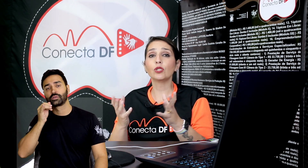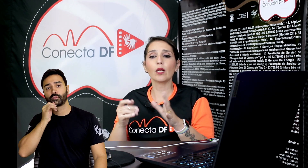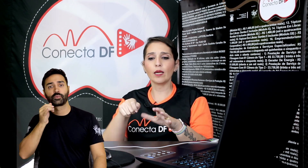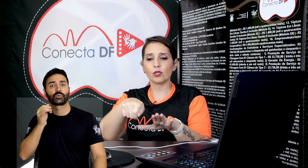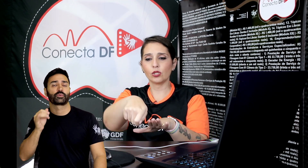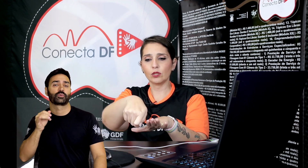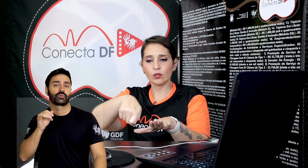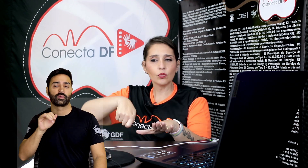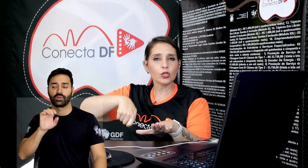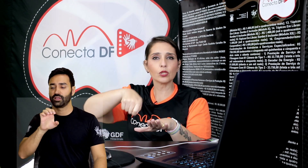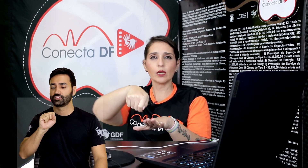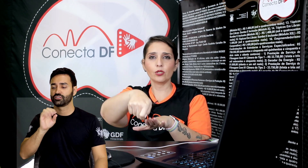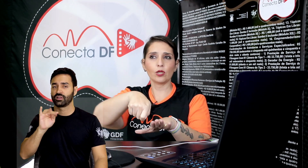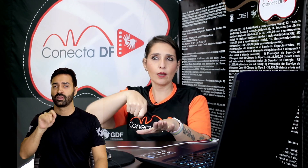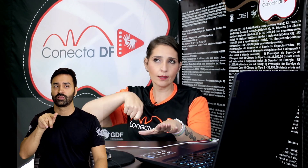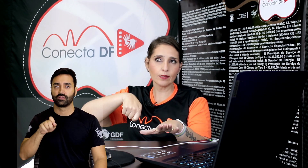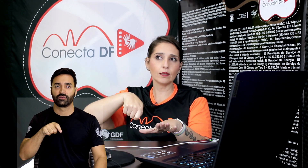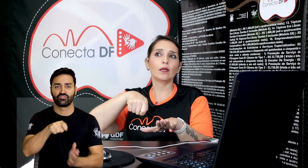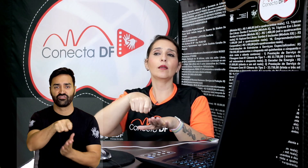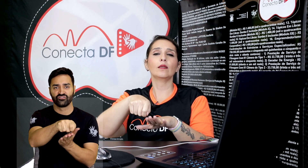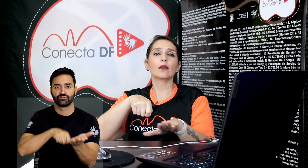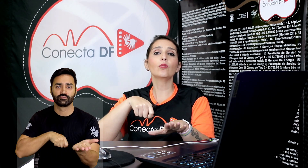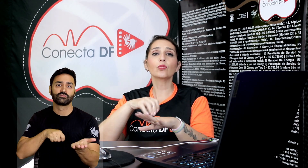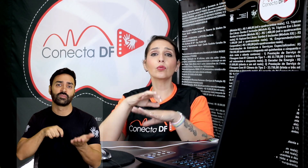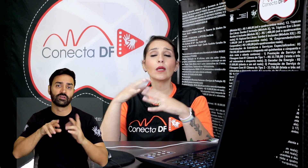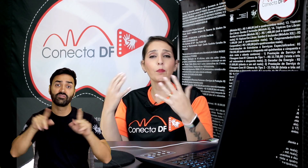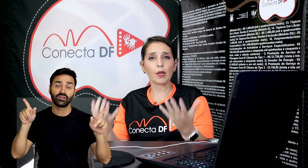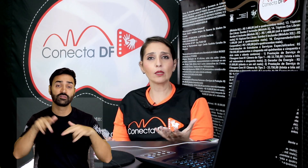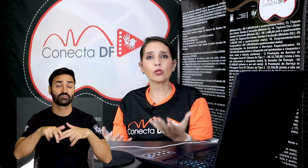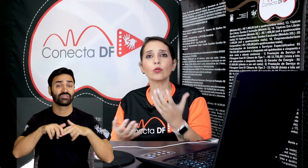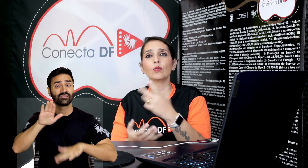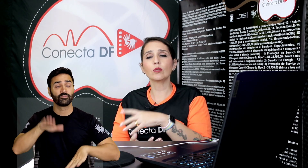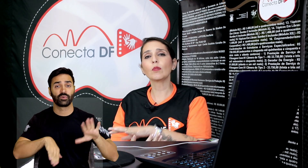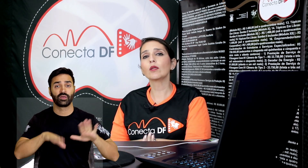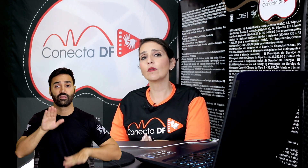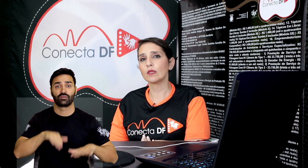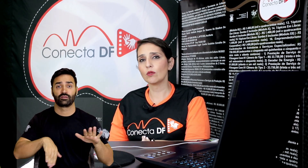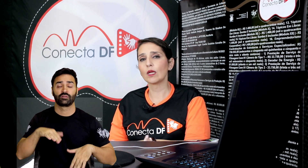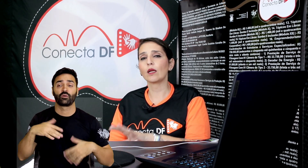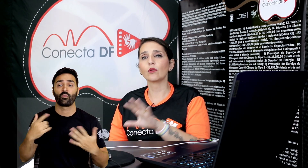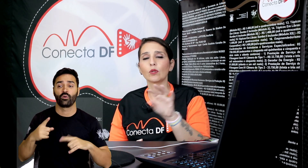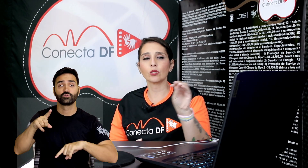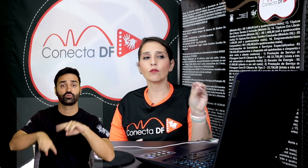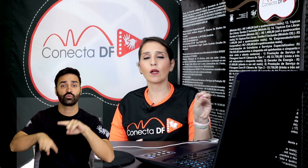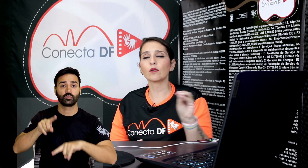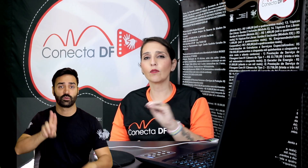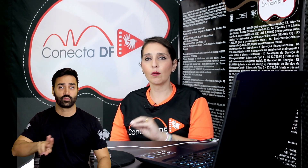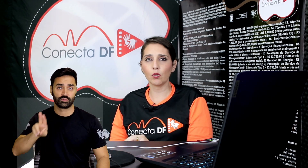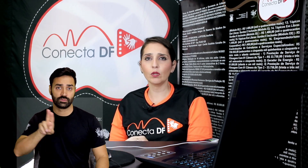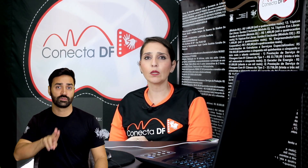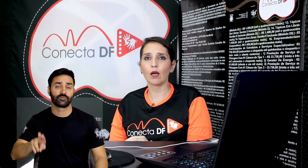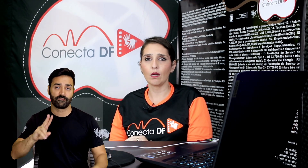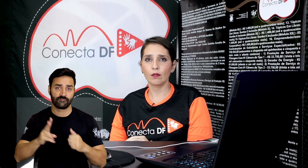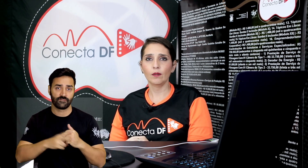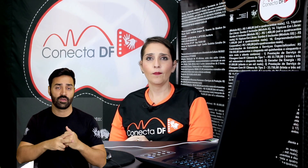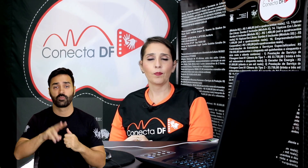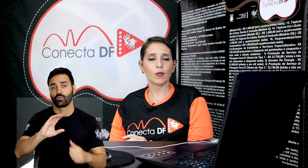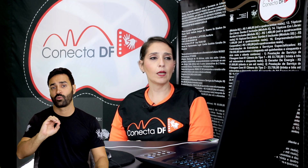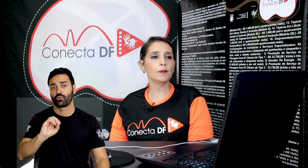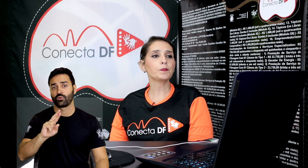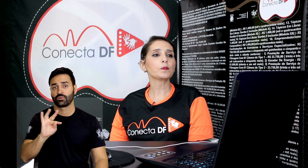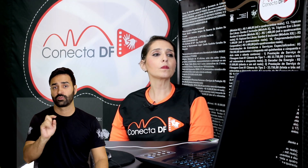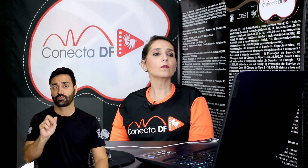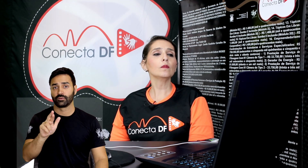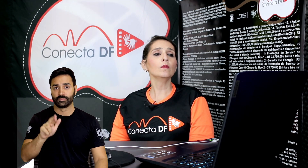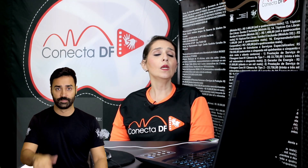com estilete. O estilete já é assim. Então, tudo depende do instrumento que vai ser usado quando a gente fala no verbo cortar,